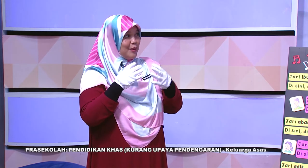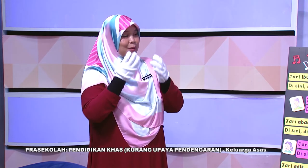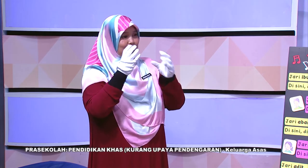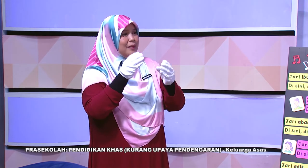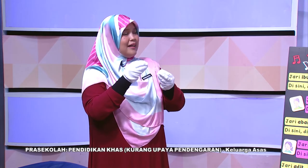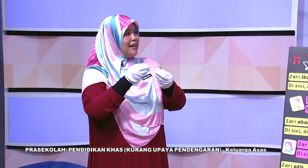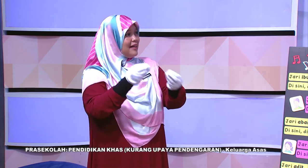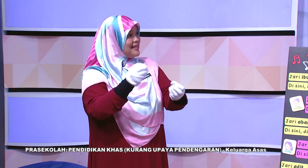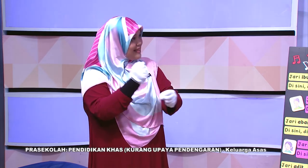Cibubur